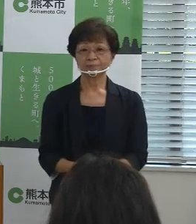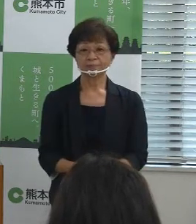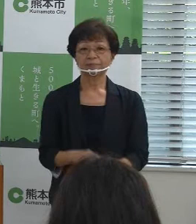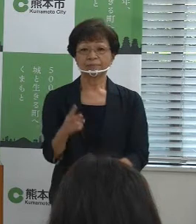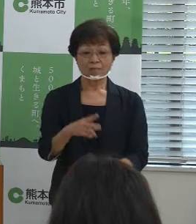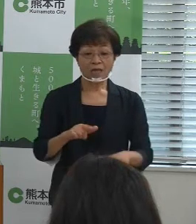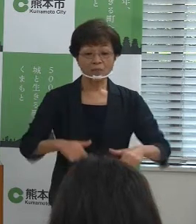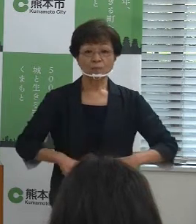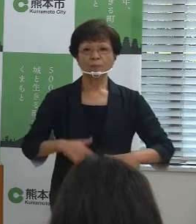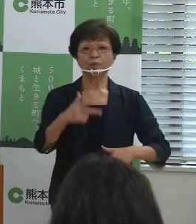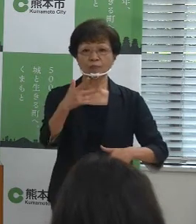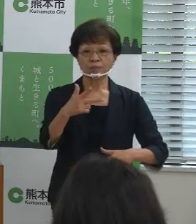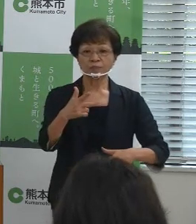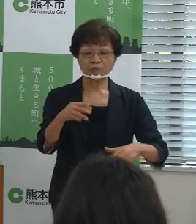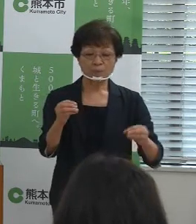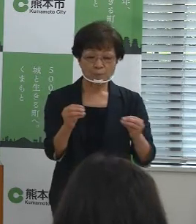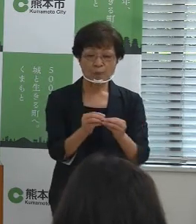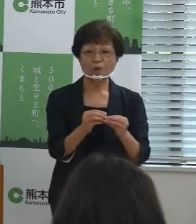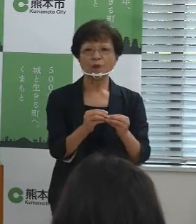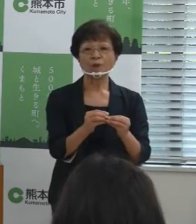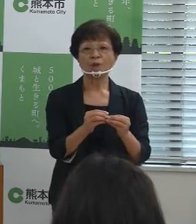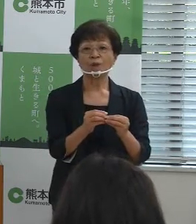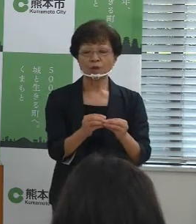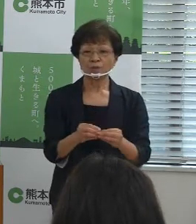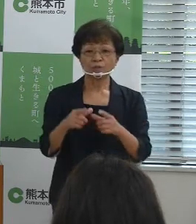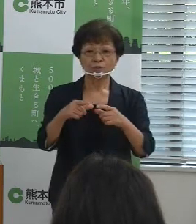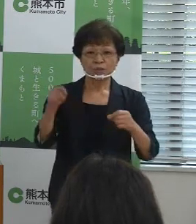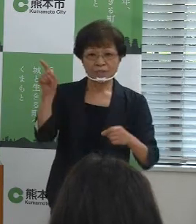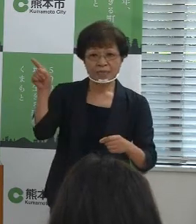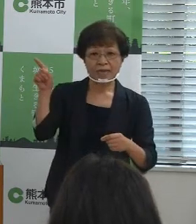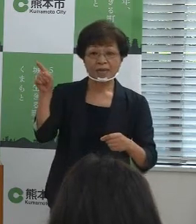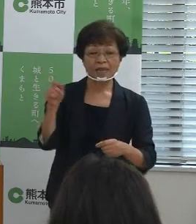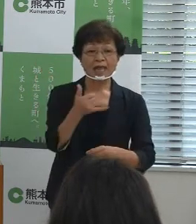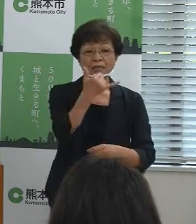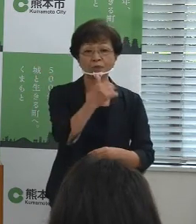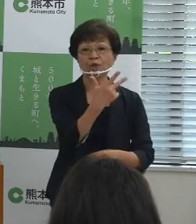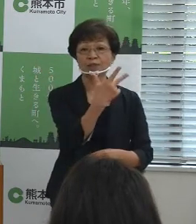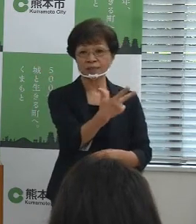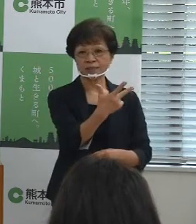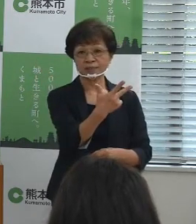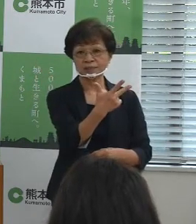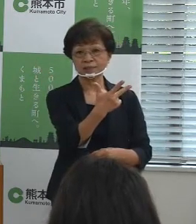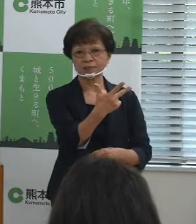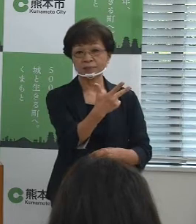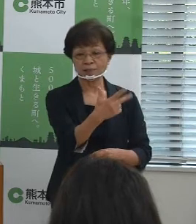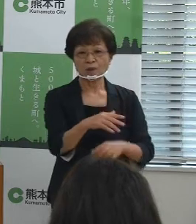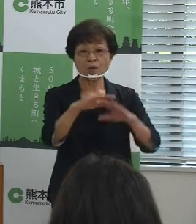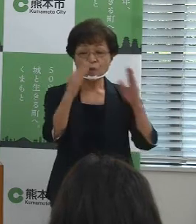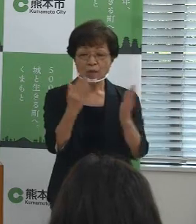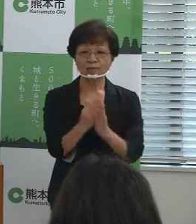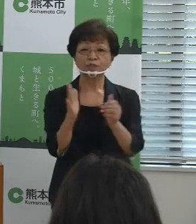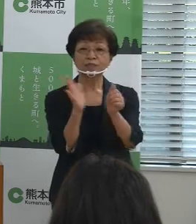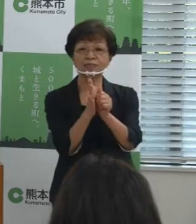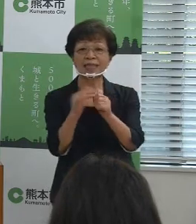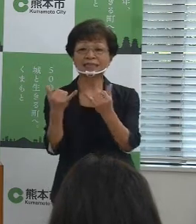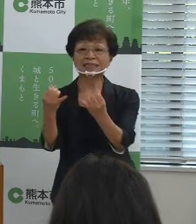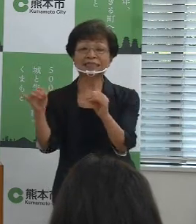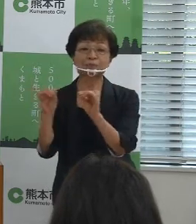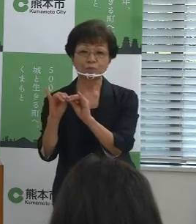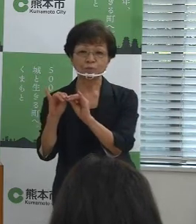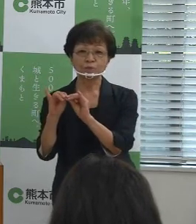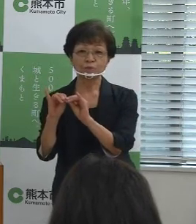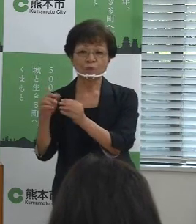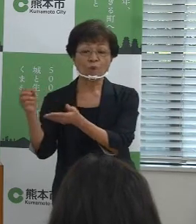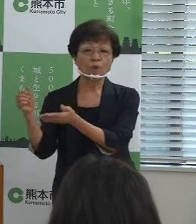なお本市は同日付で国から人吉市への総括支援チーム派遣